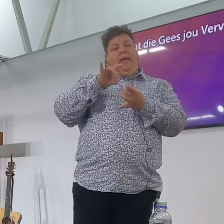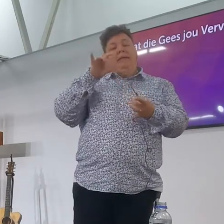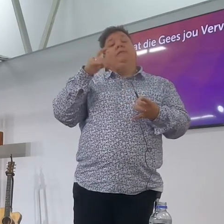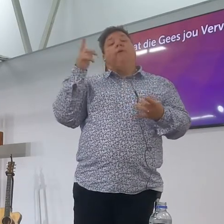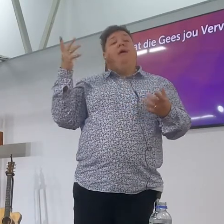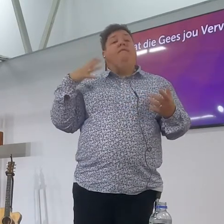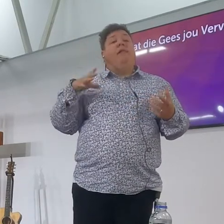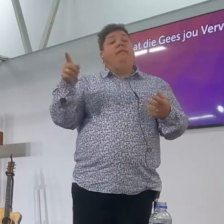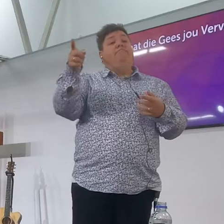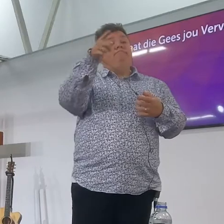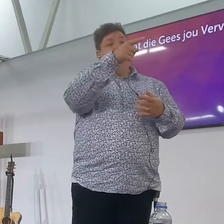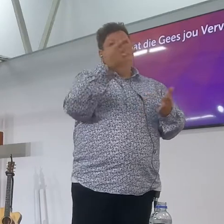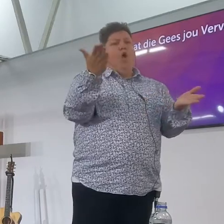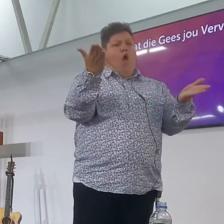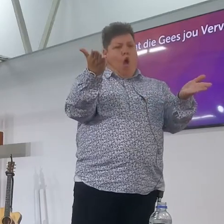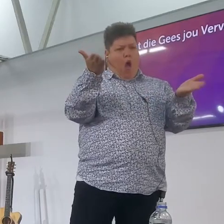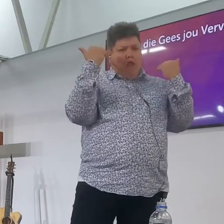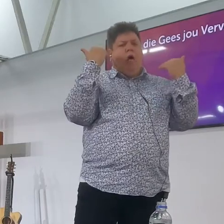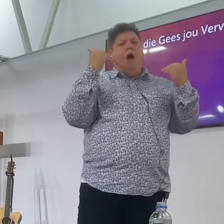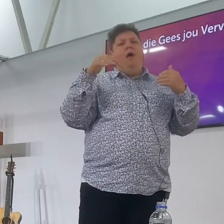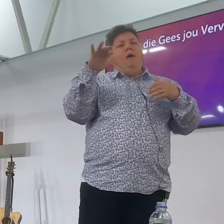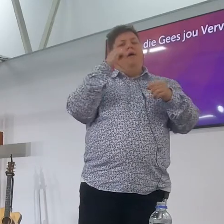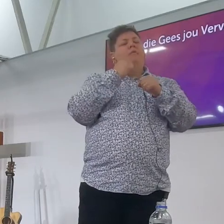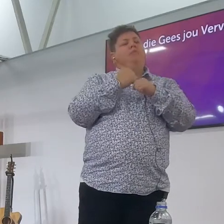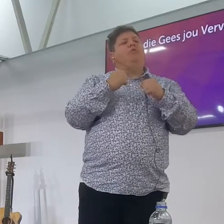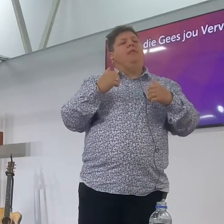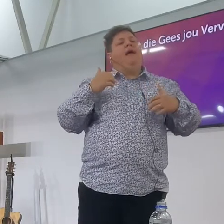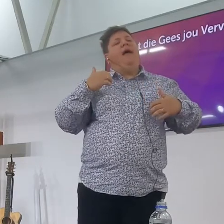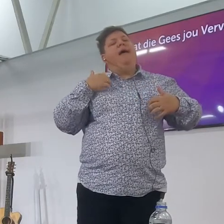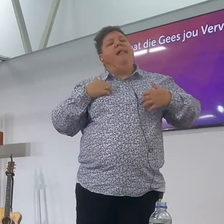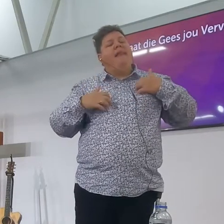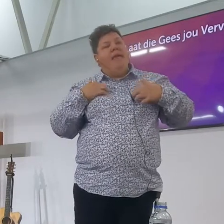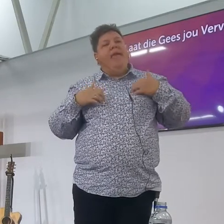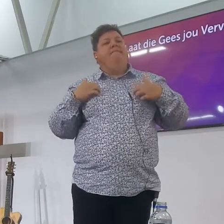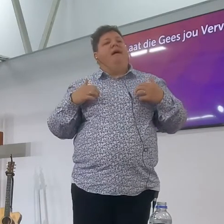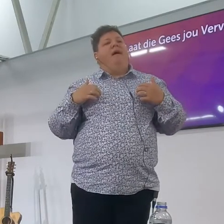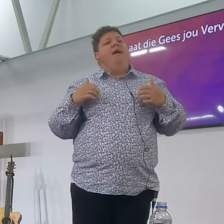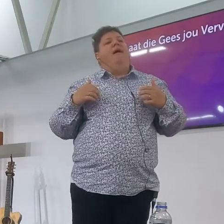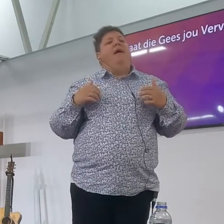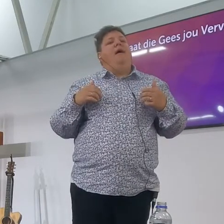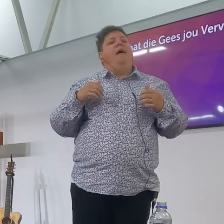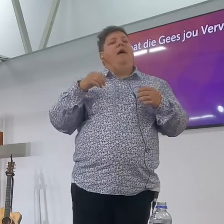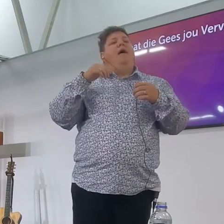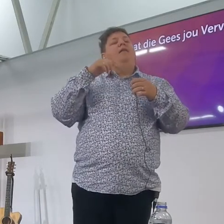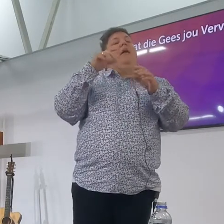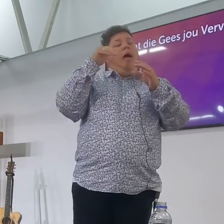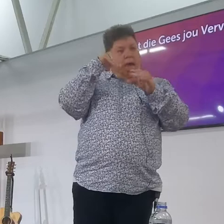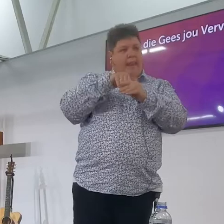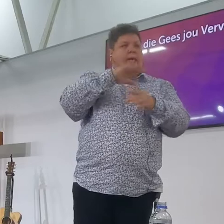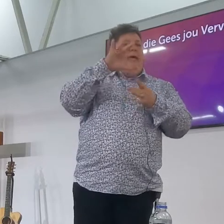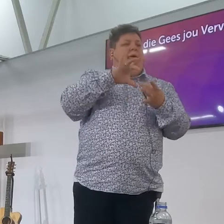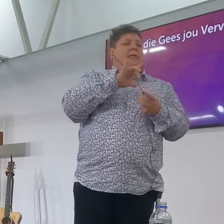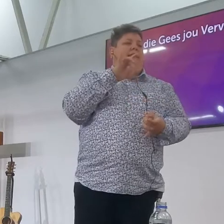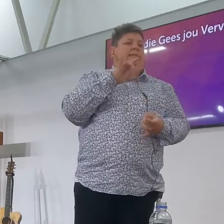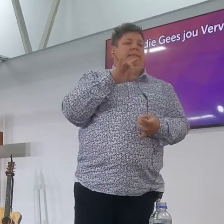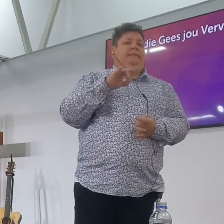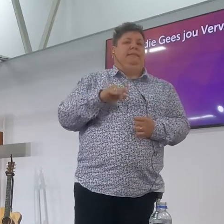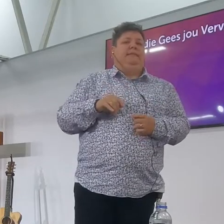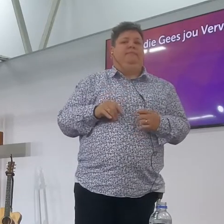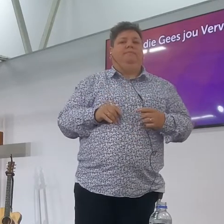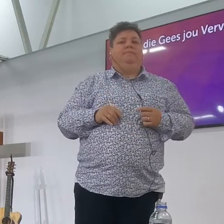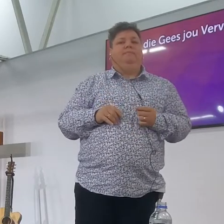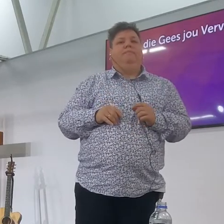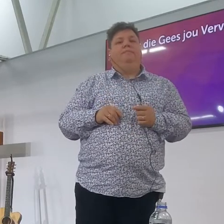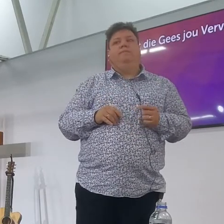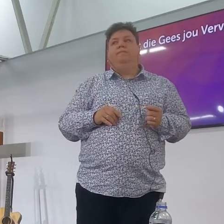om te streef hierna, om te lewe, want Paulus sê tog, hy sê, laat die gees julle vervul. Nou, as jy die